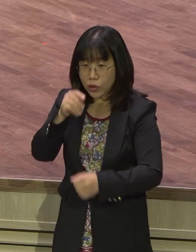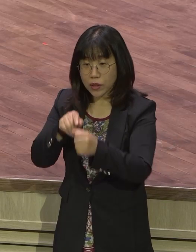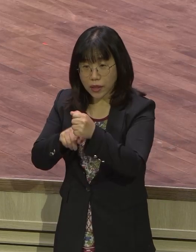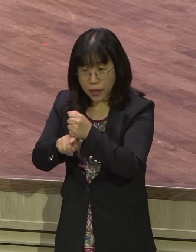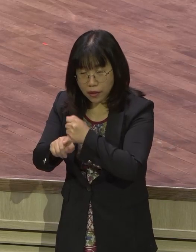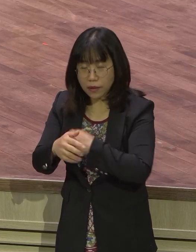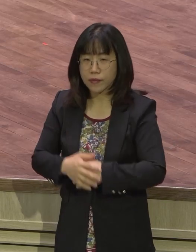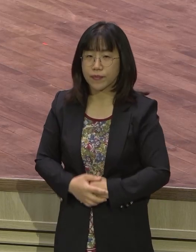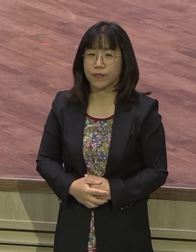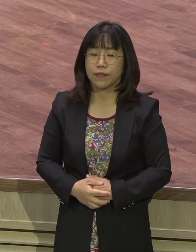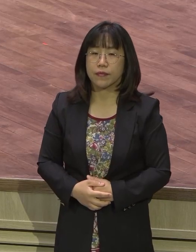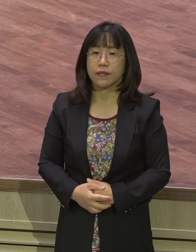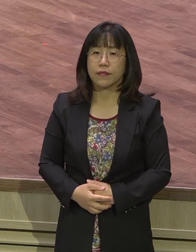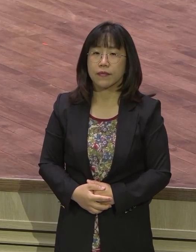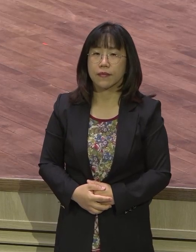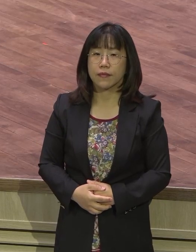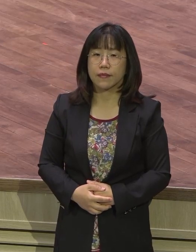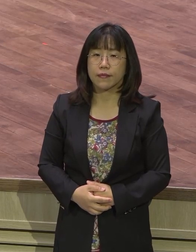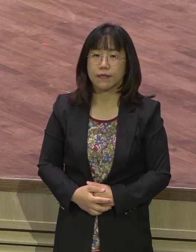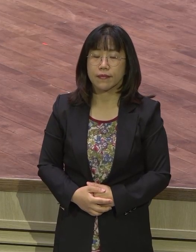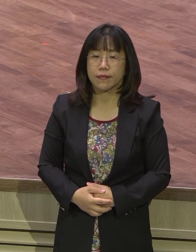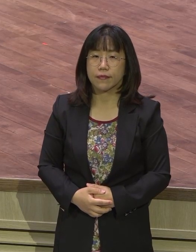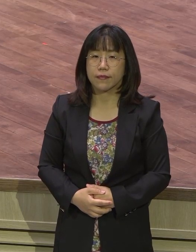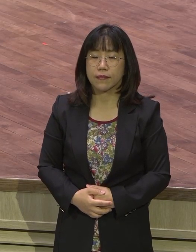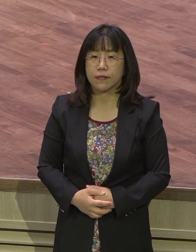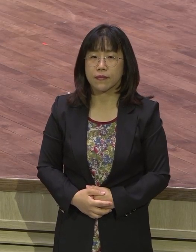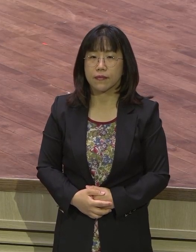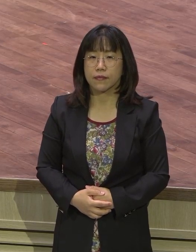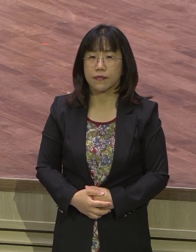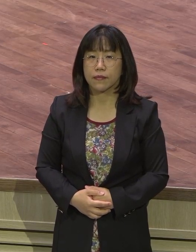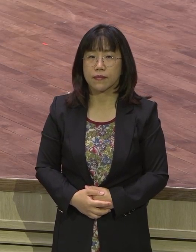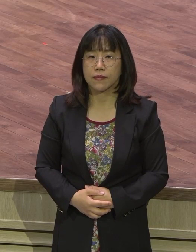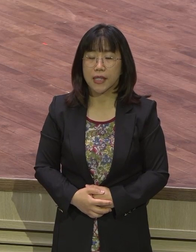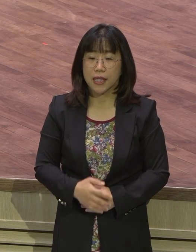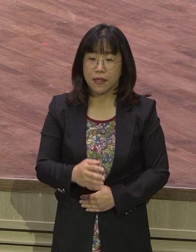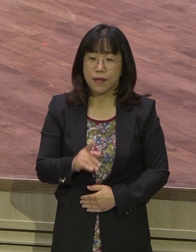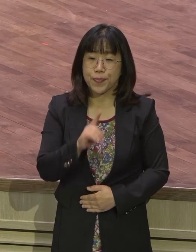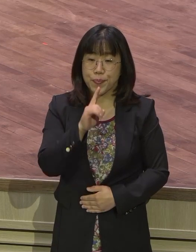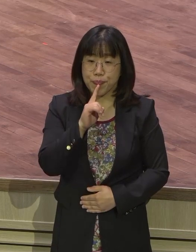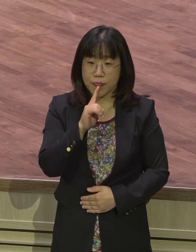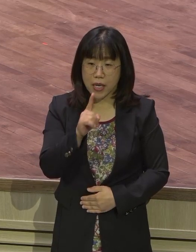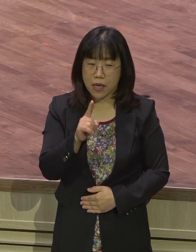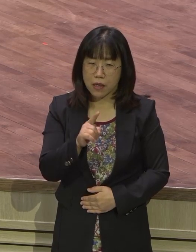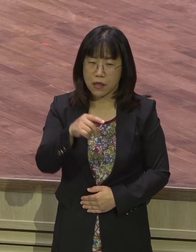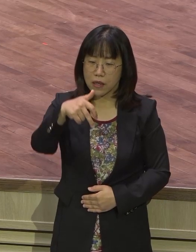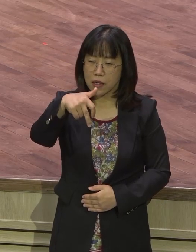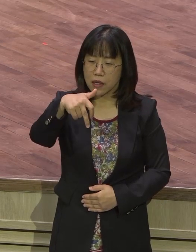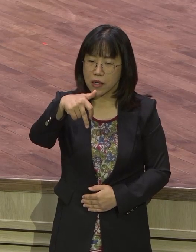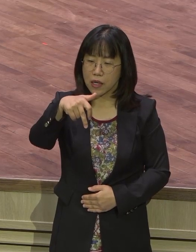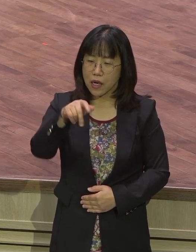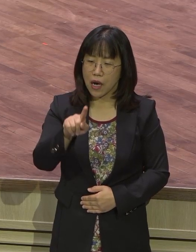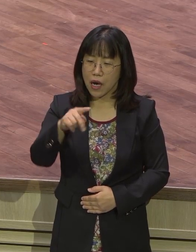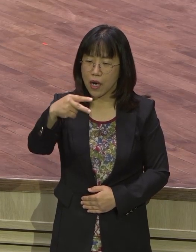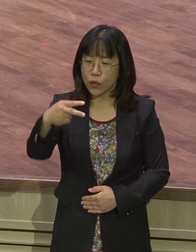성경에서 말하는 의미는 거룩하다 이 말은 이분이 말하면 카도시라고 합니다.